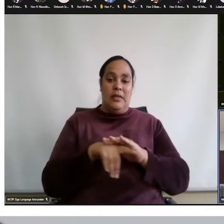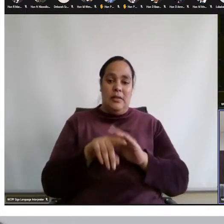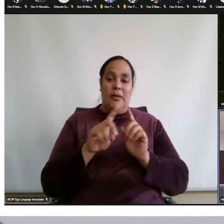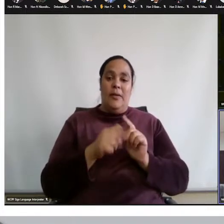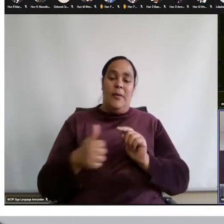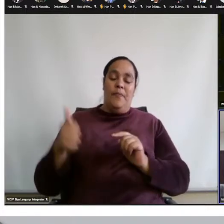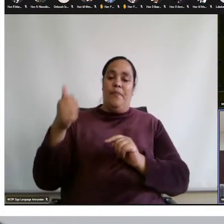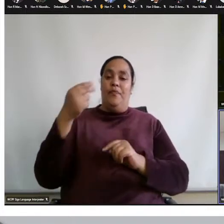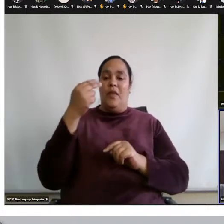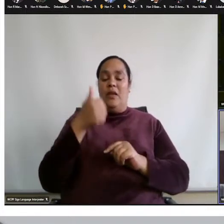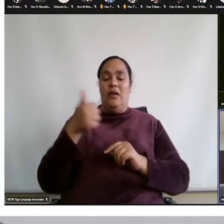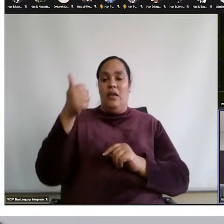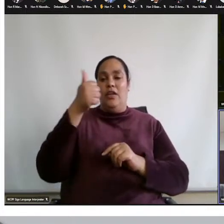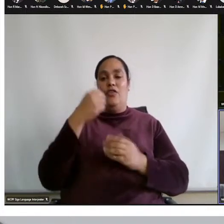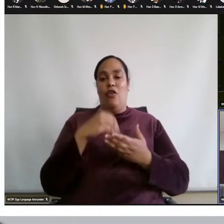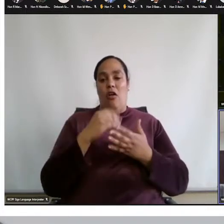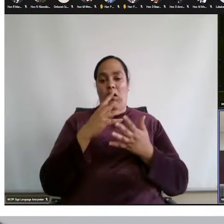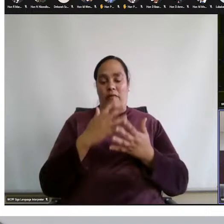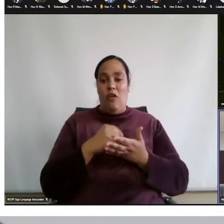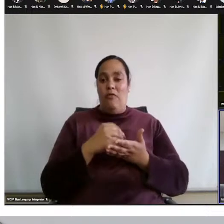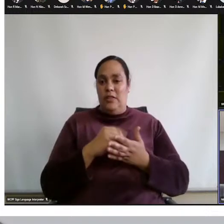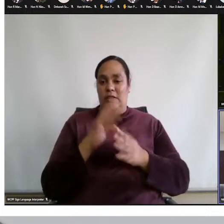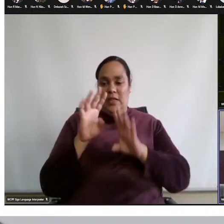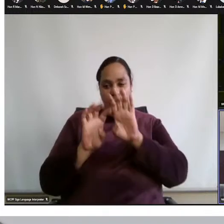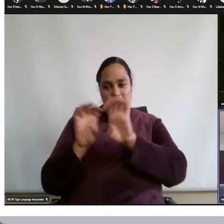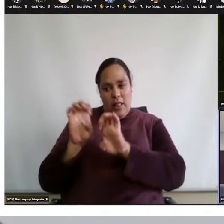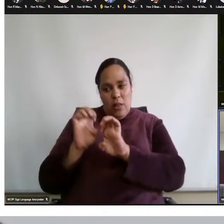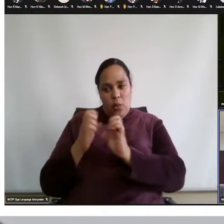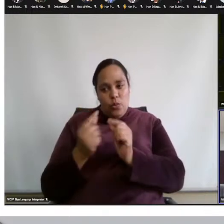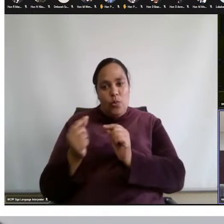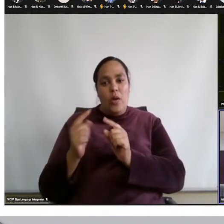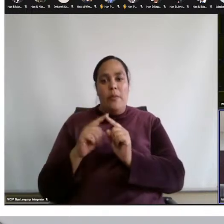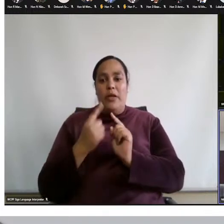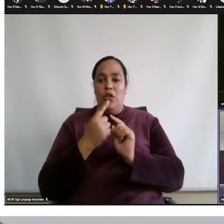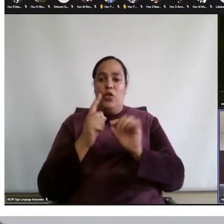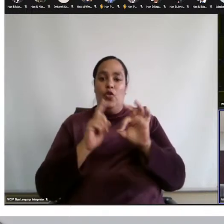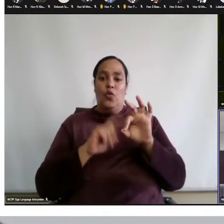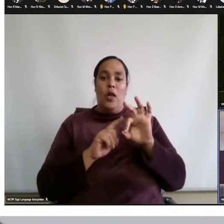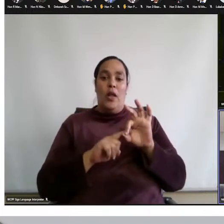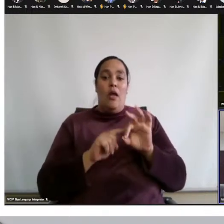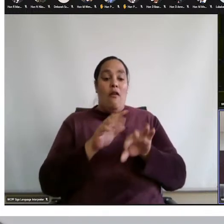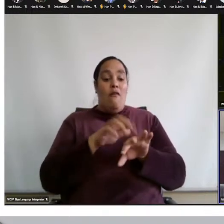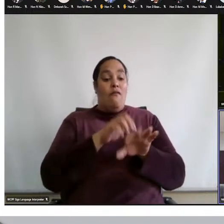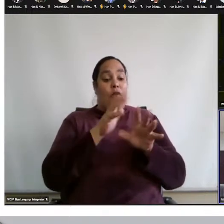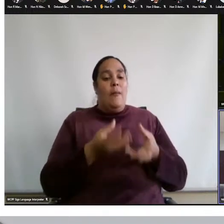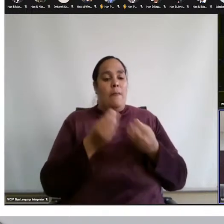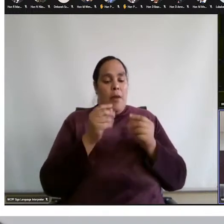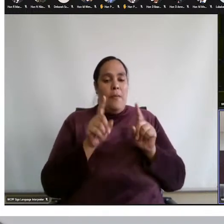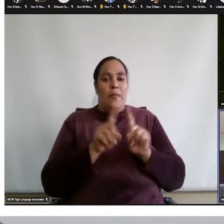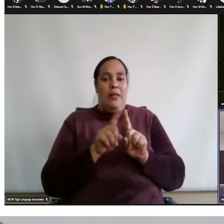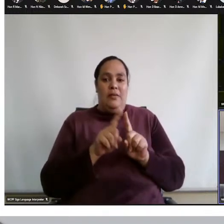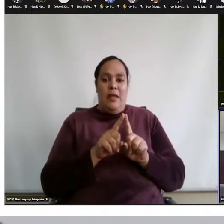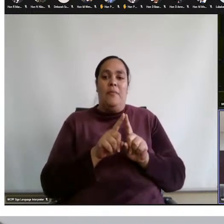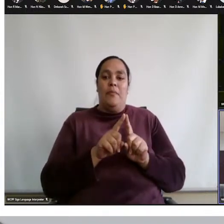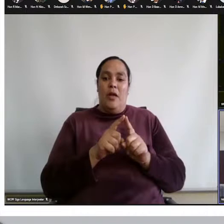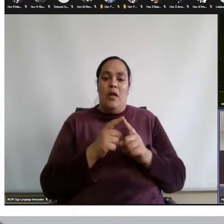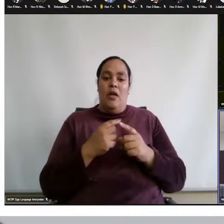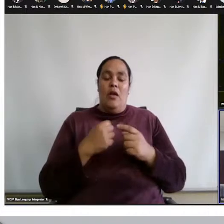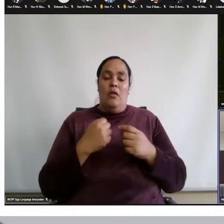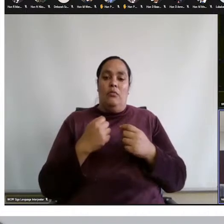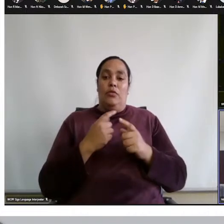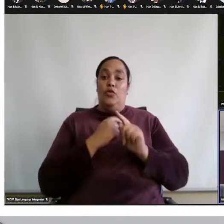hoofkantoorsvlak beoordeel en geëvalueer. Elke kwalifiserende boer ontvang dan ook 'n